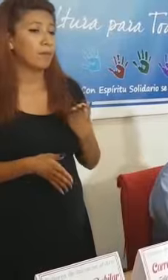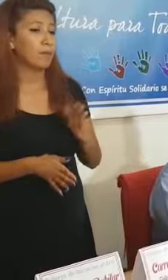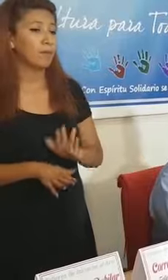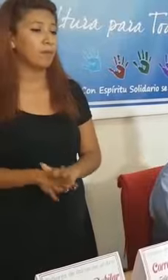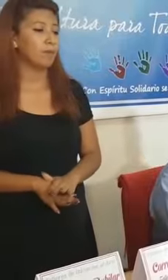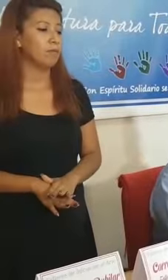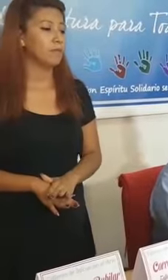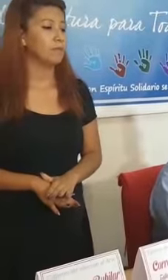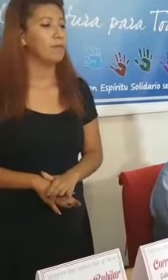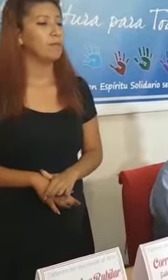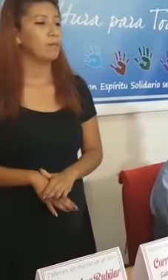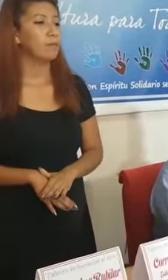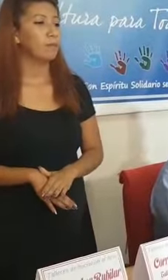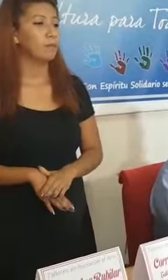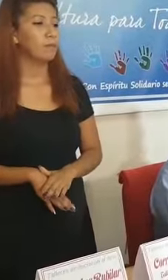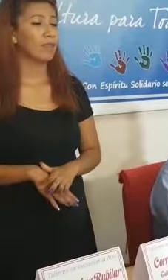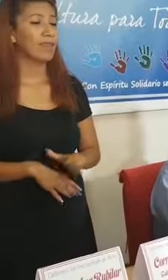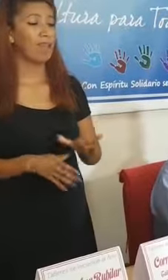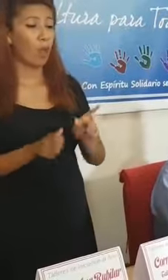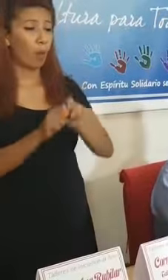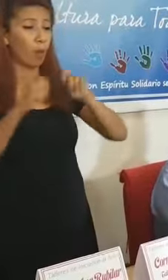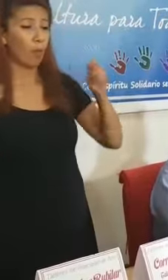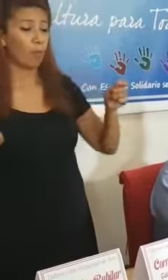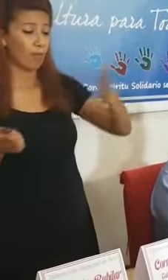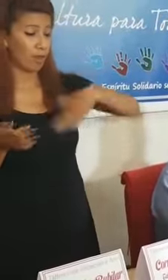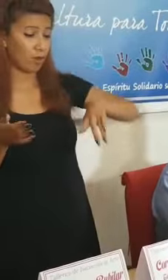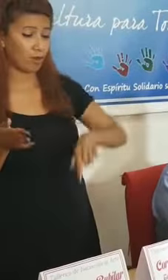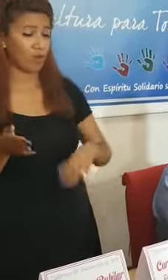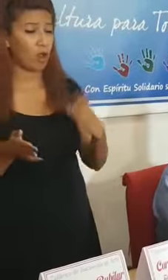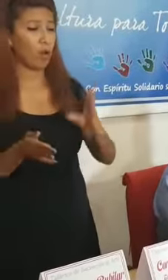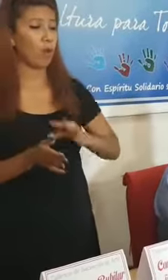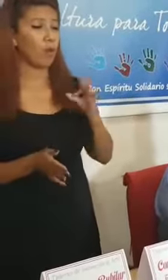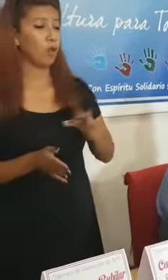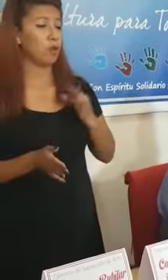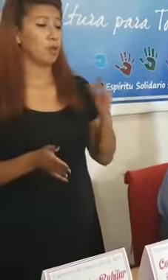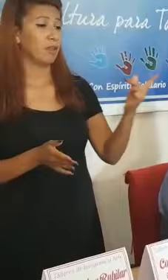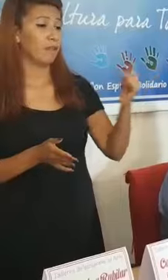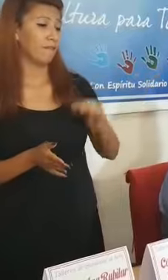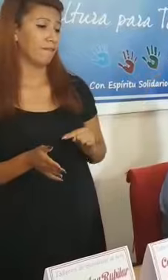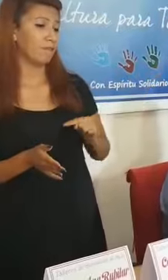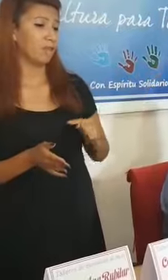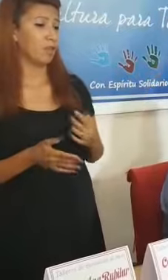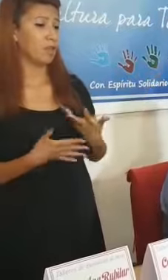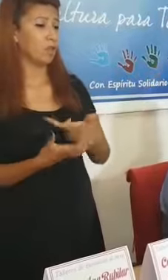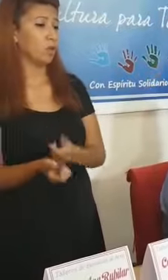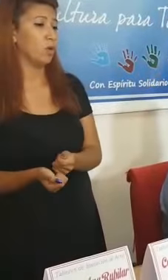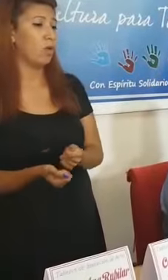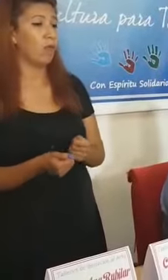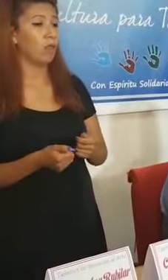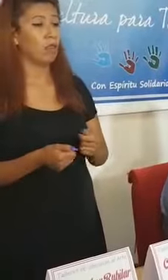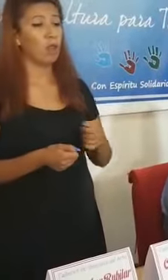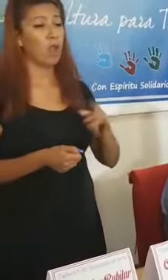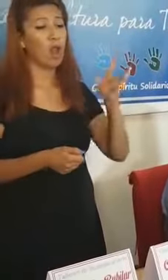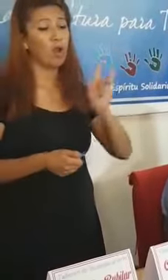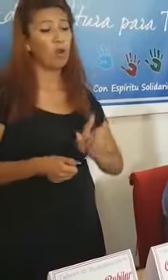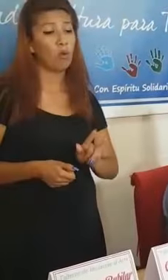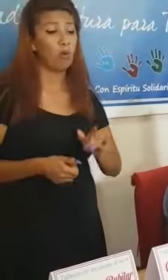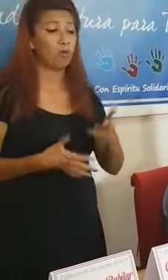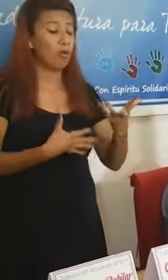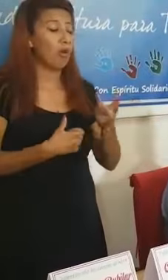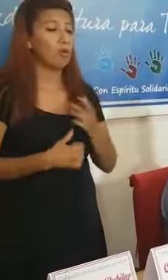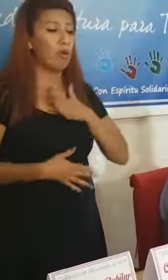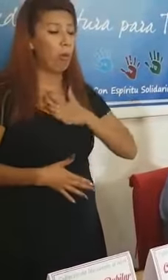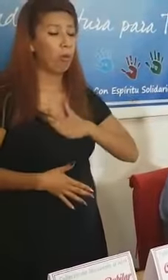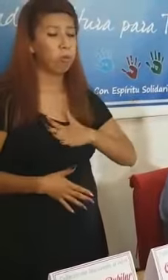es de un diario local que hace 4 años que nos viene afrontando los costos de energía, y eso para nosotros es un